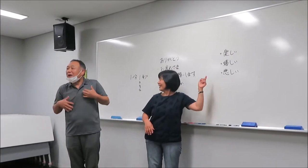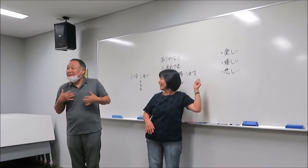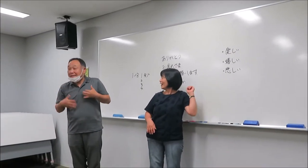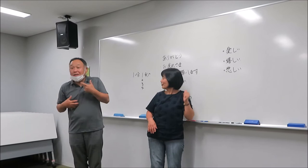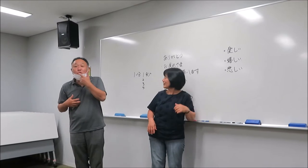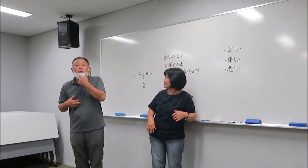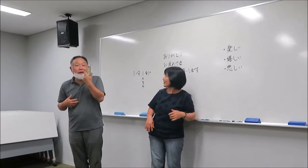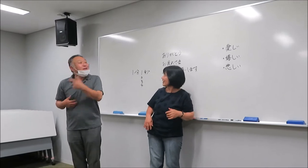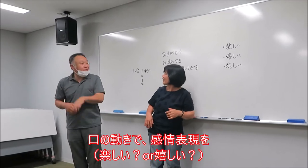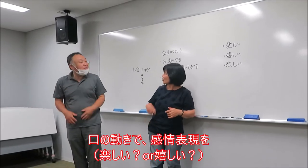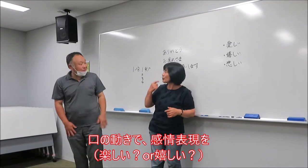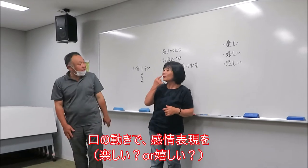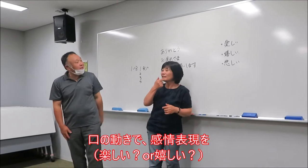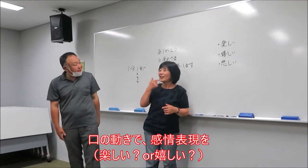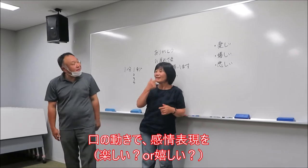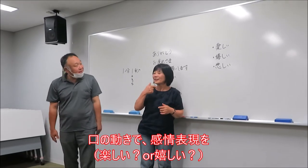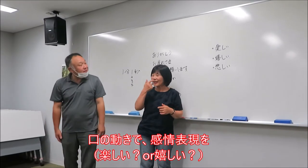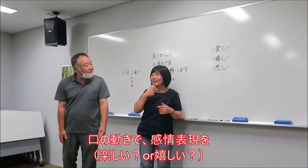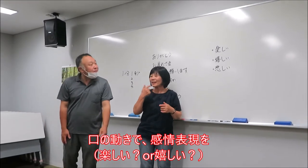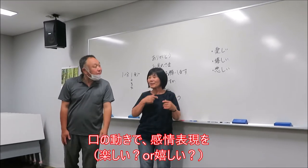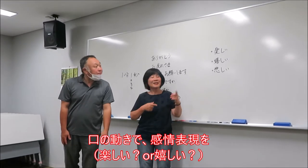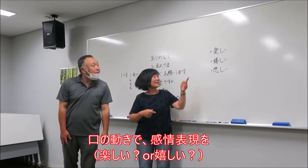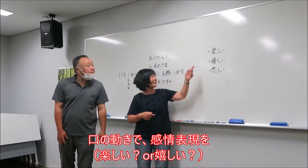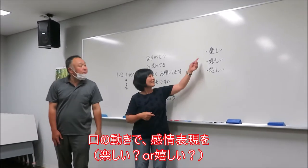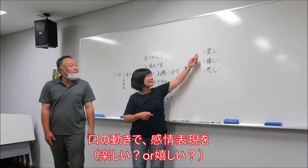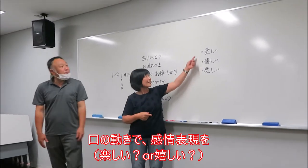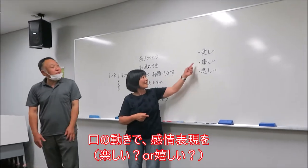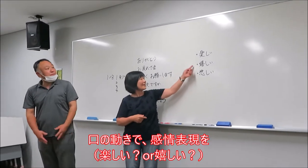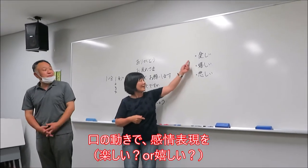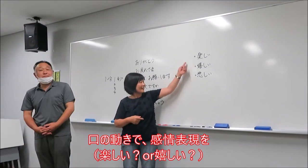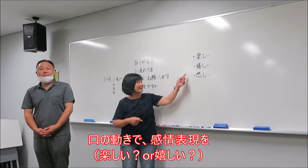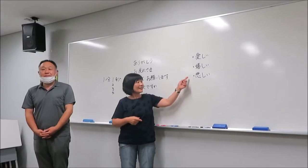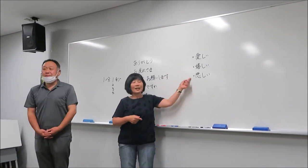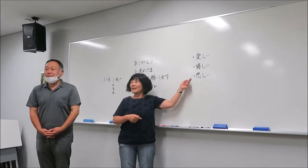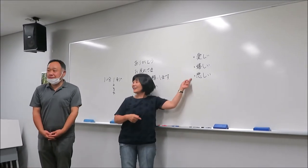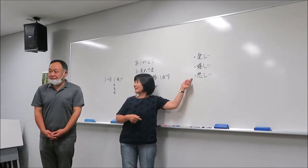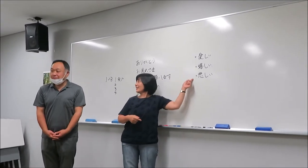悲しい。嬉しい。 口で使い分けます